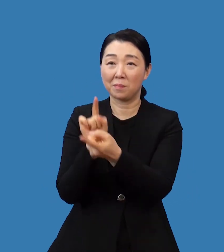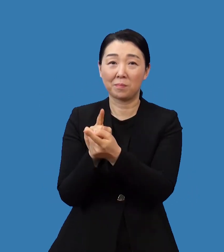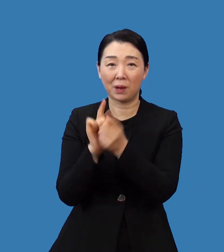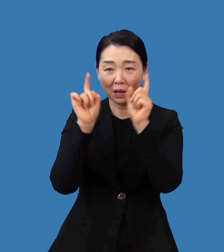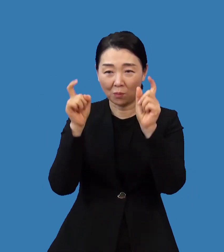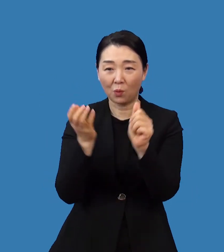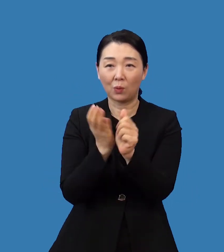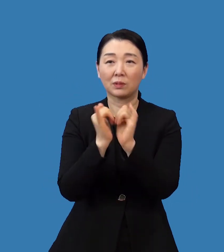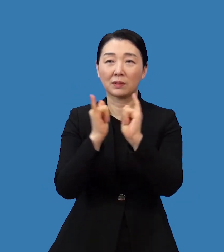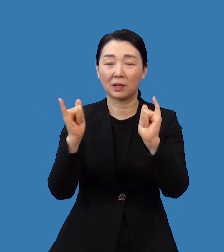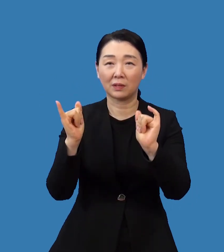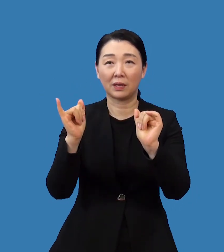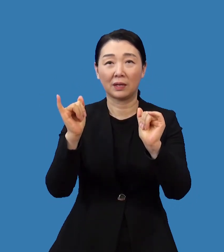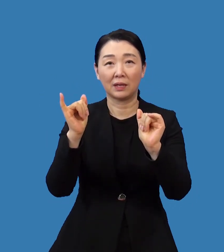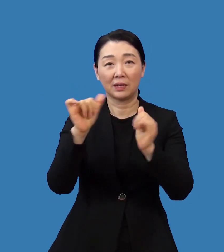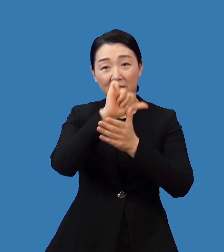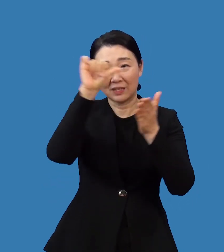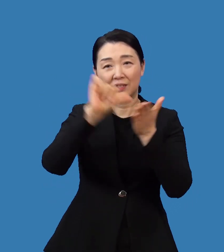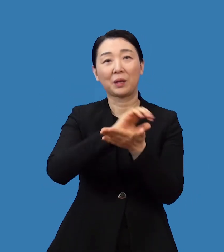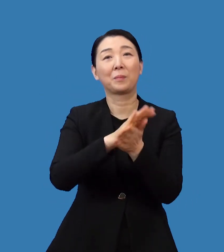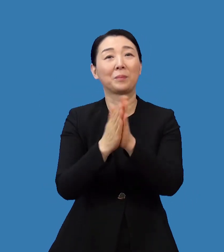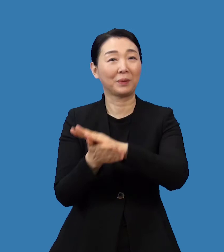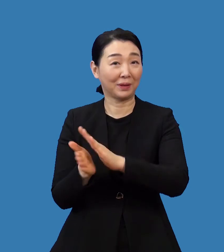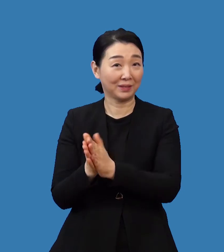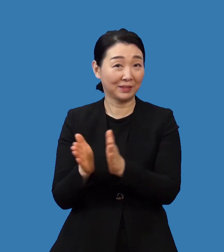목자들의 인생은 변화됩니다.